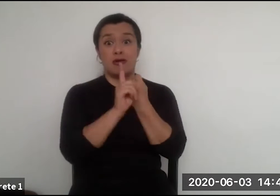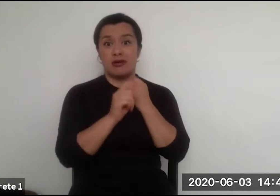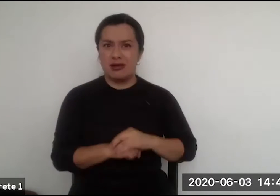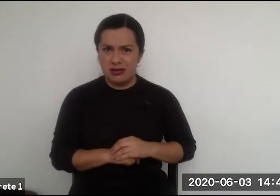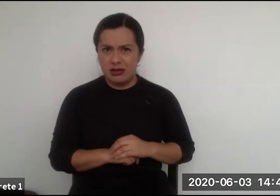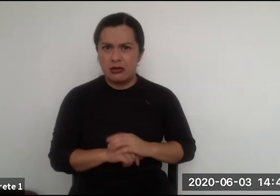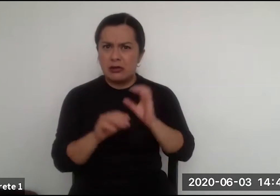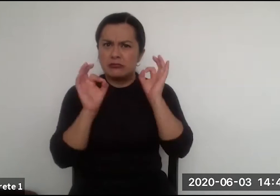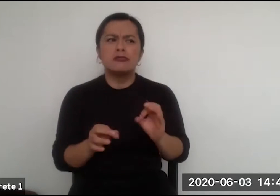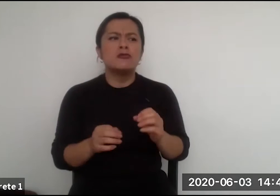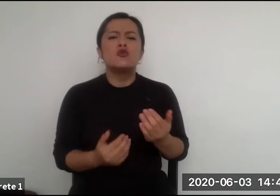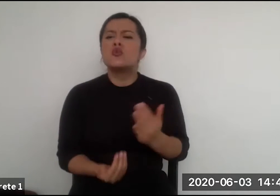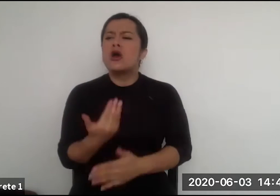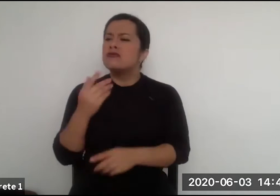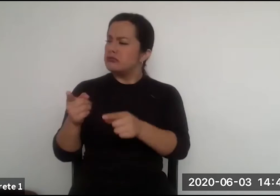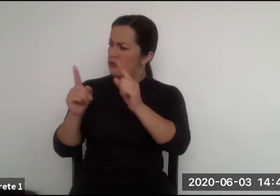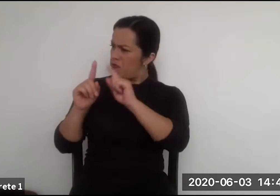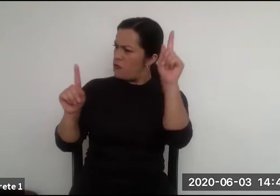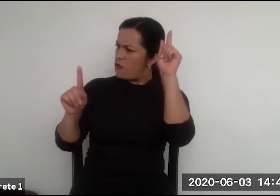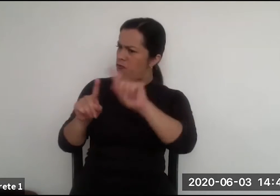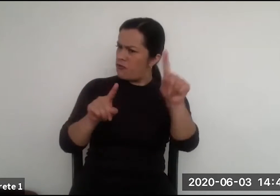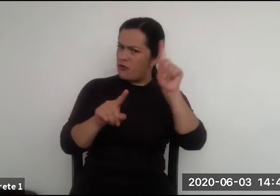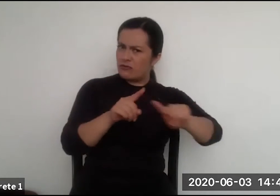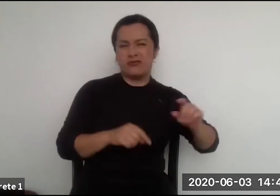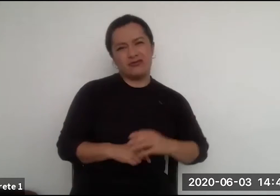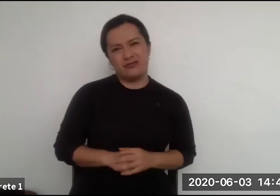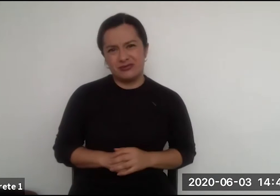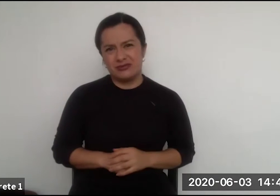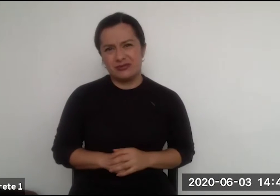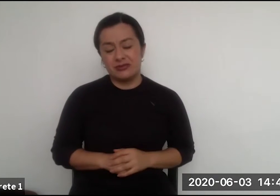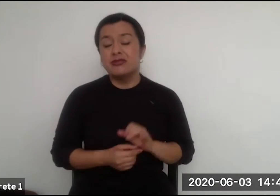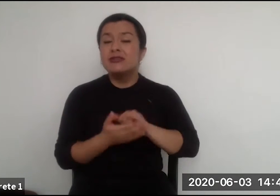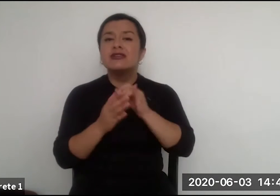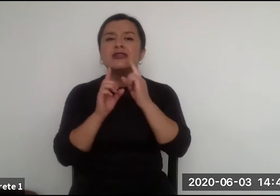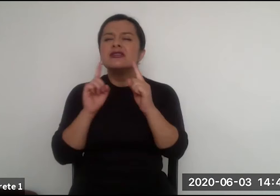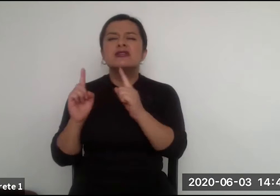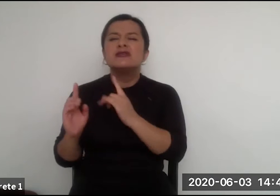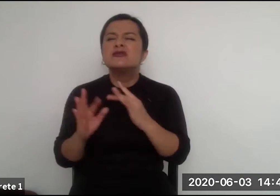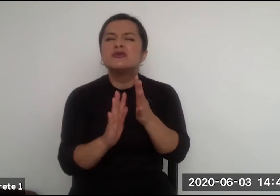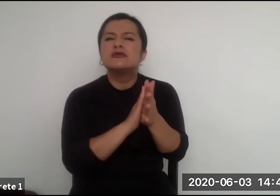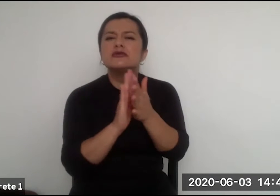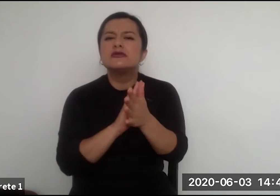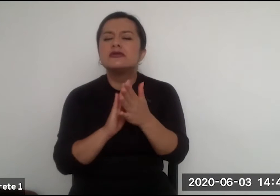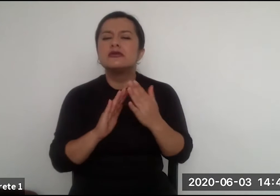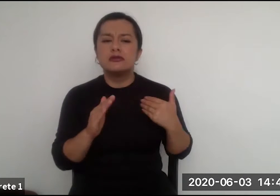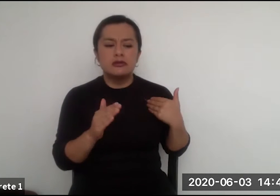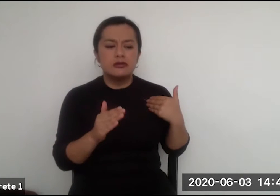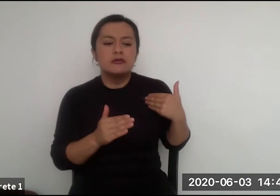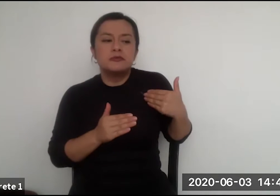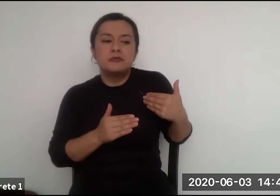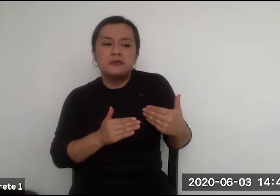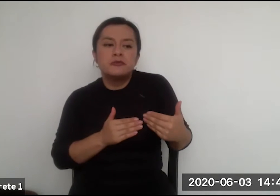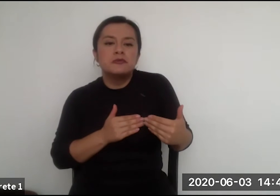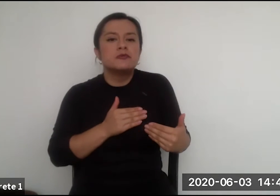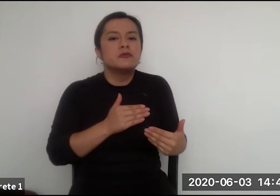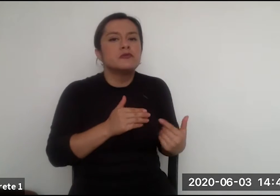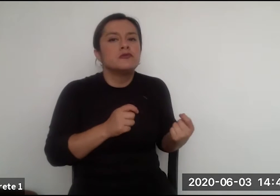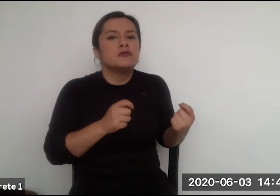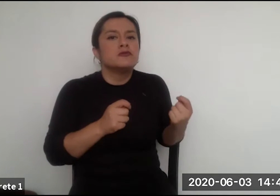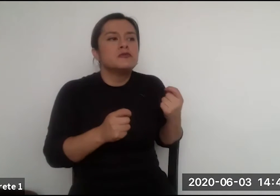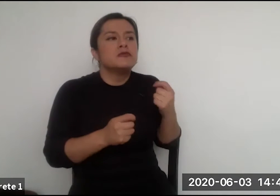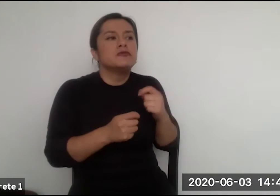normalidades. Y allí estos discursos nos están hablando de una transición civilizatoria. Algunos